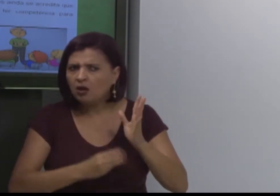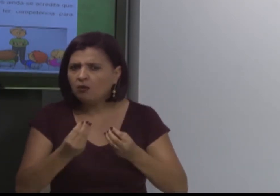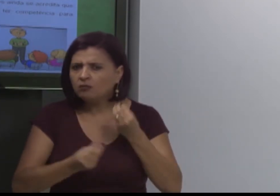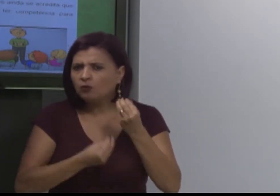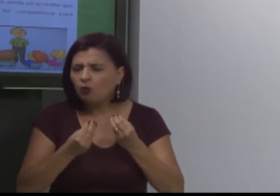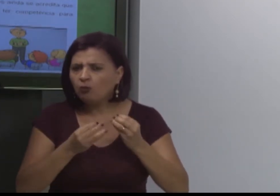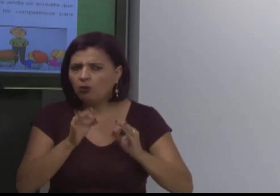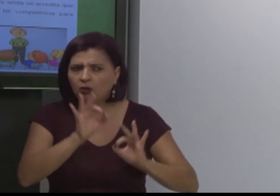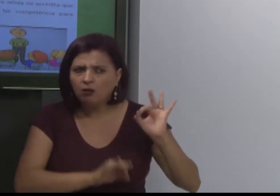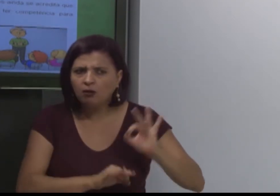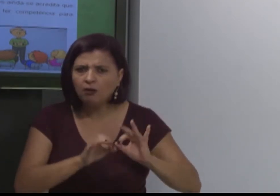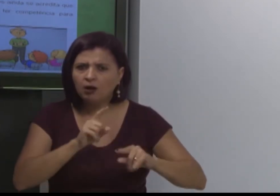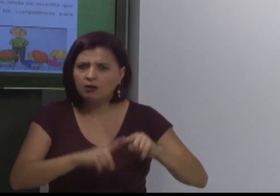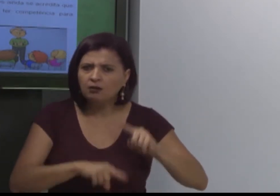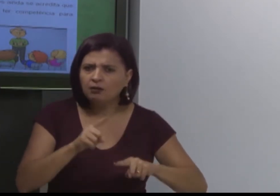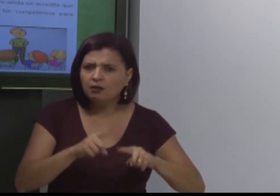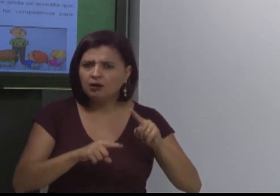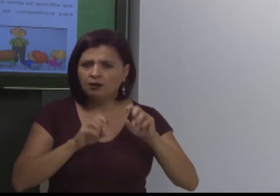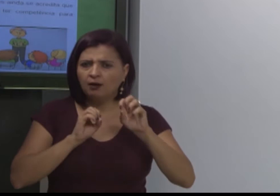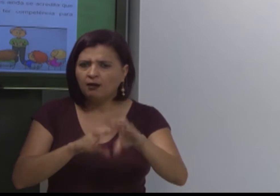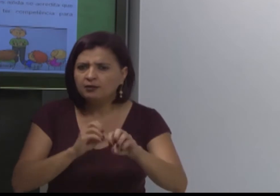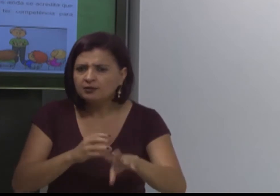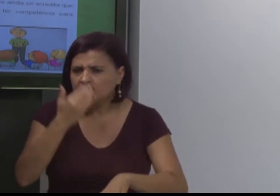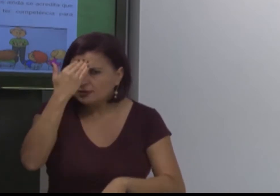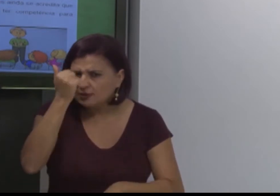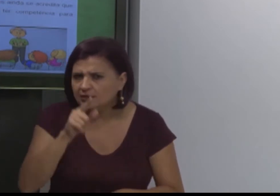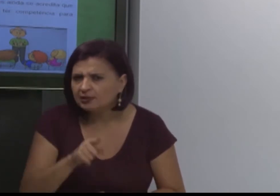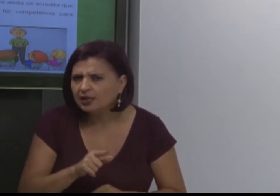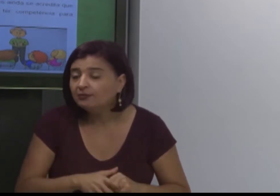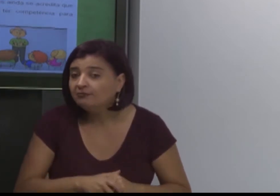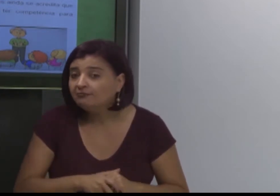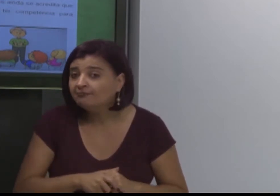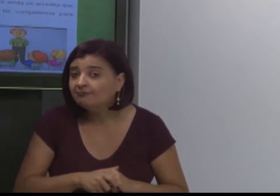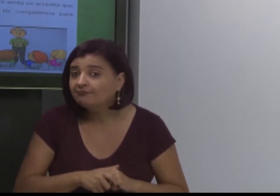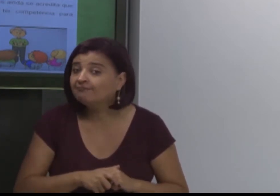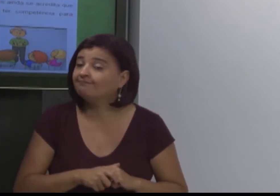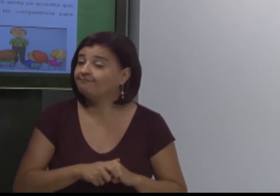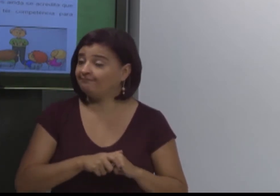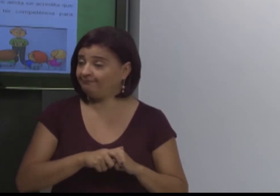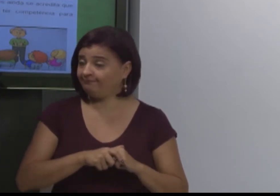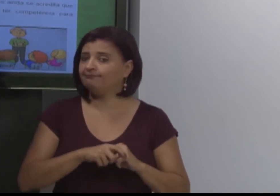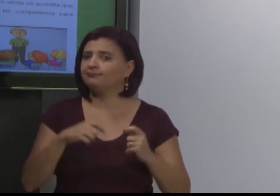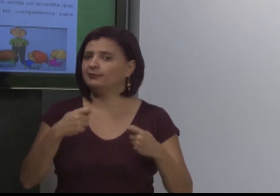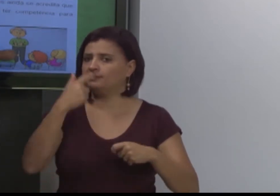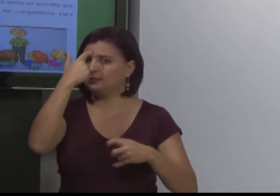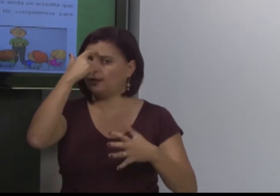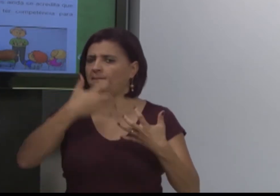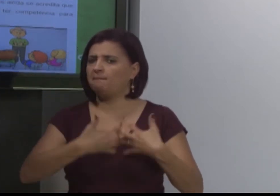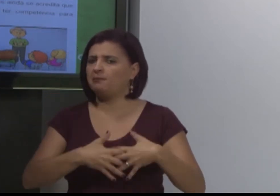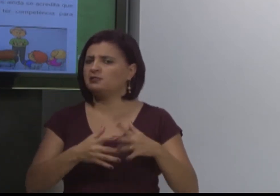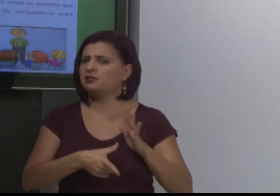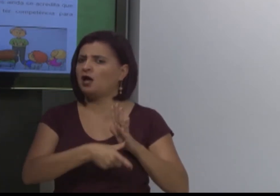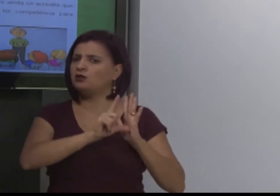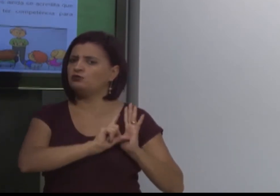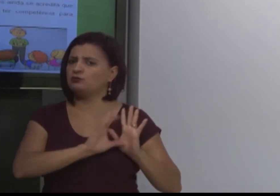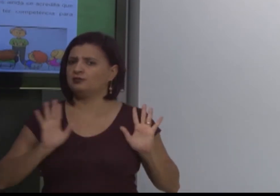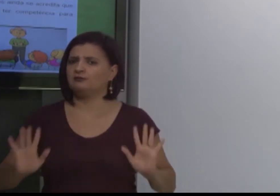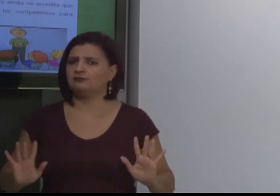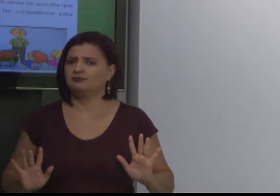mas eu sei estratégias de ensino? Você sabe estratégias de ensino da língua?